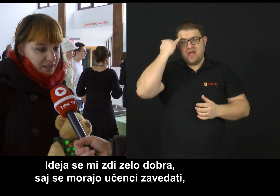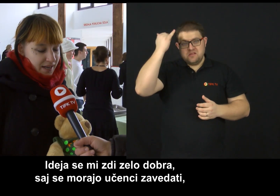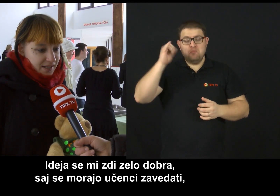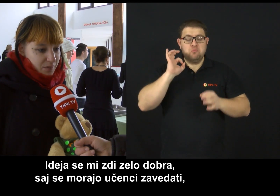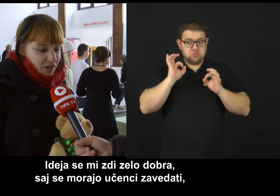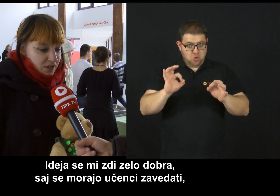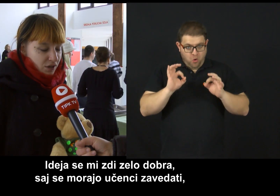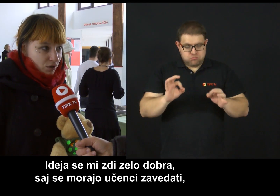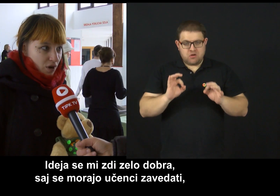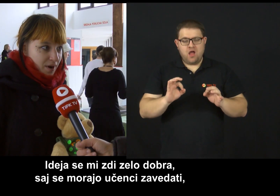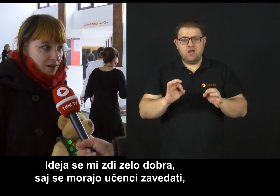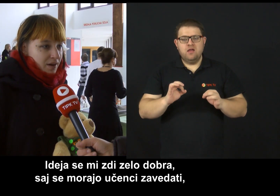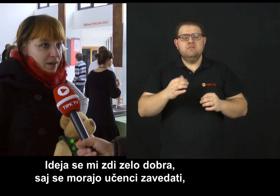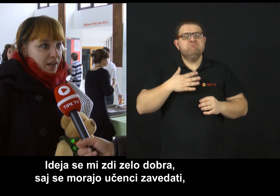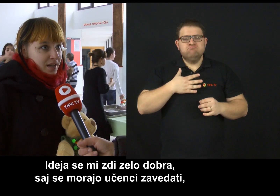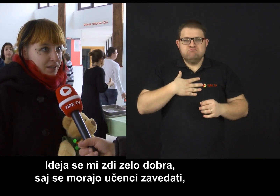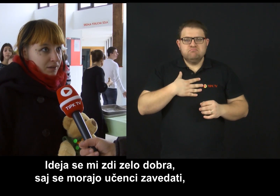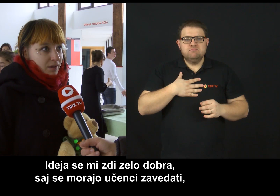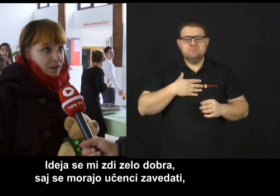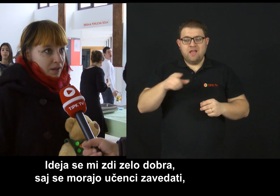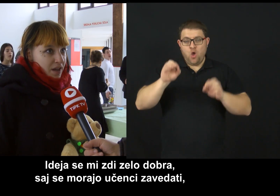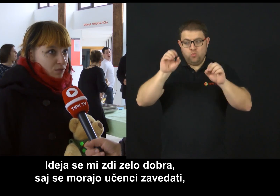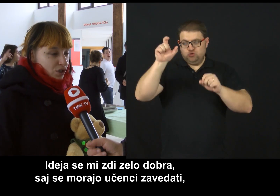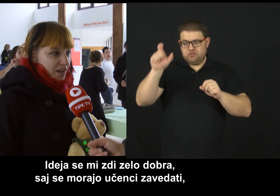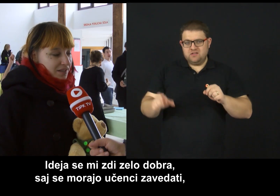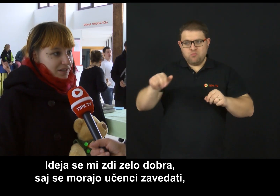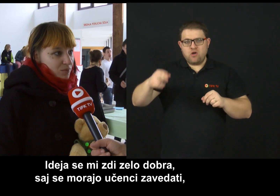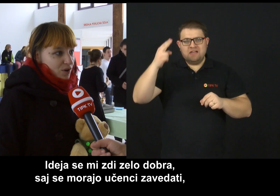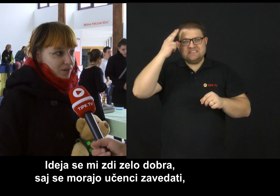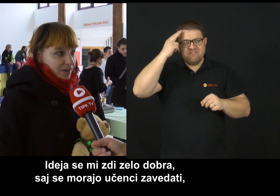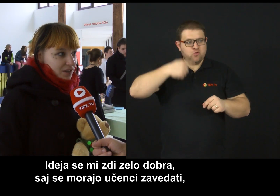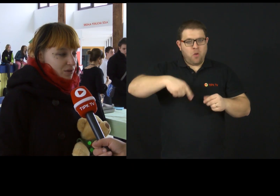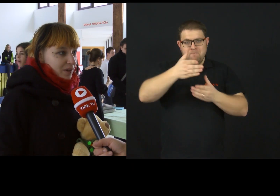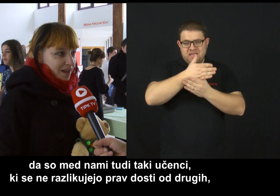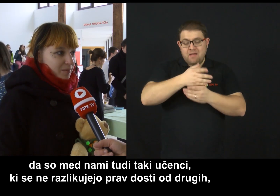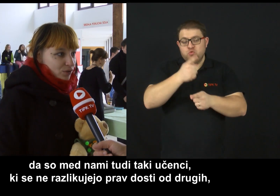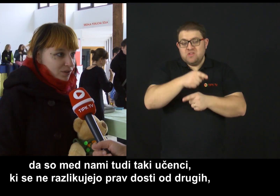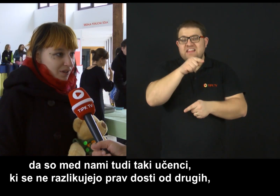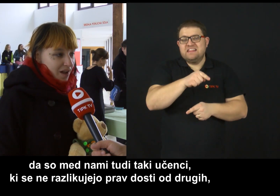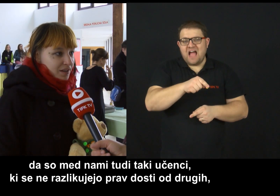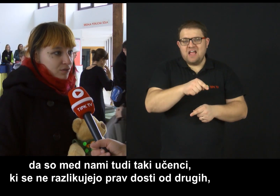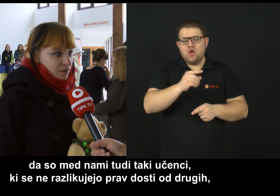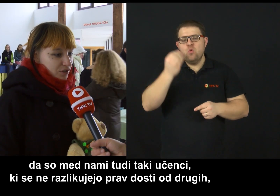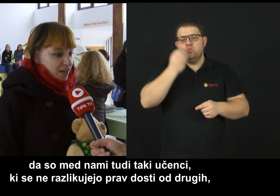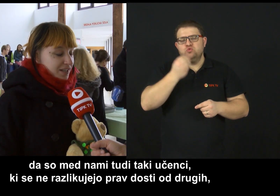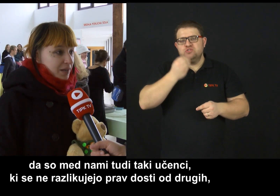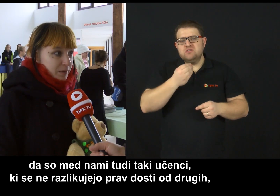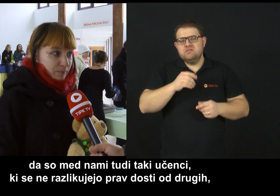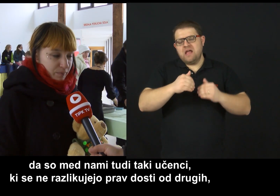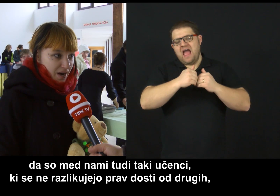Ideja se mi zdi zelo dobra, ker učenci se morajo zavedati, da so med nami tudi taki učenci, ki